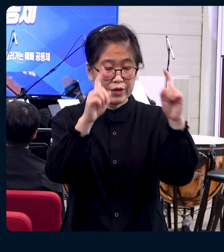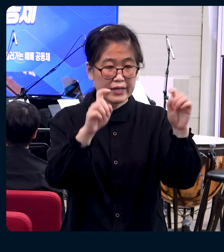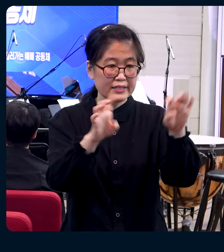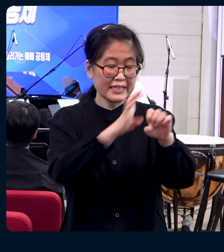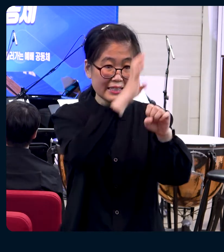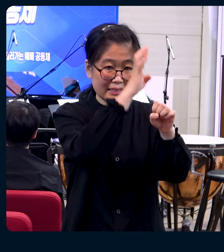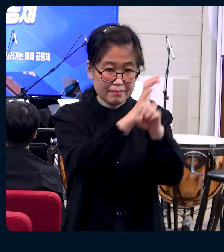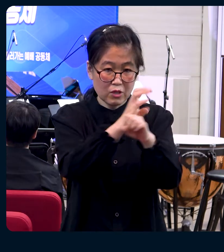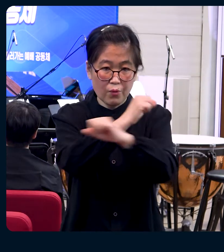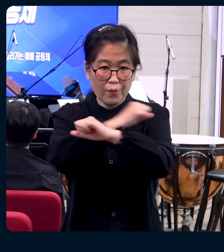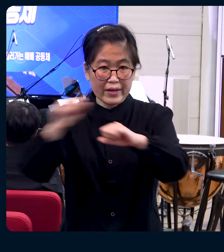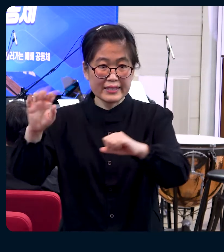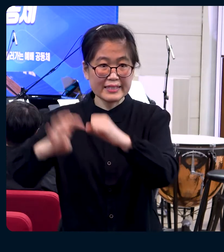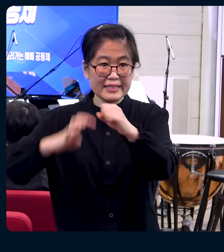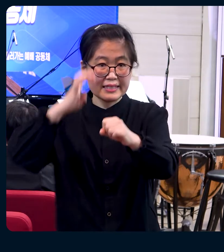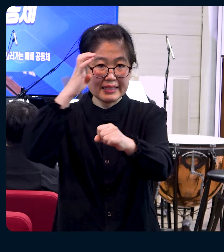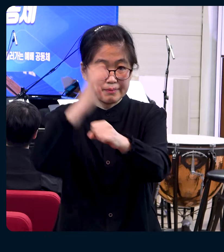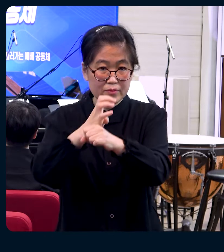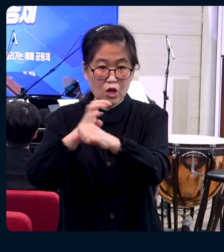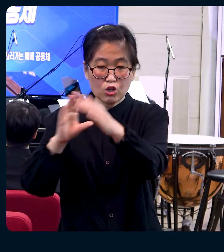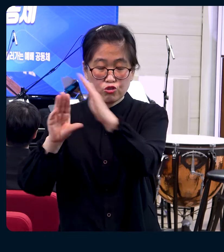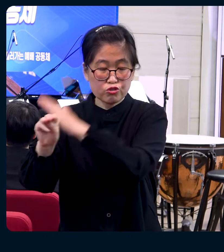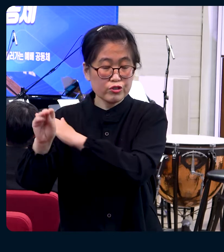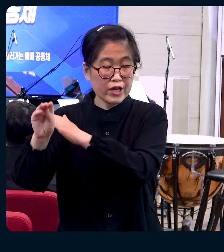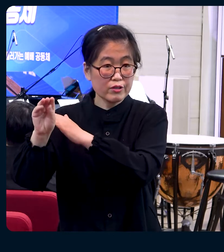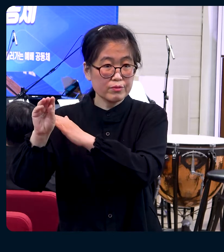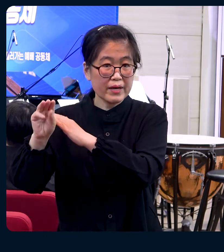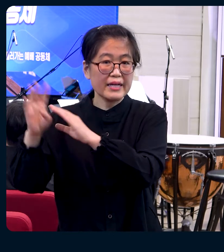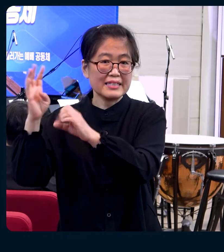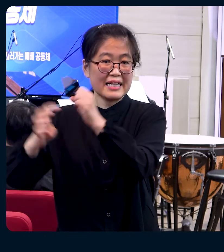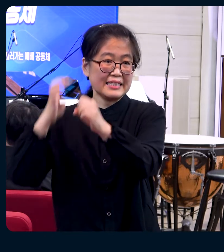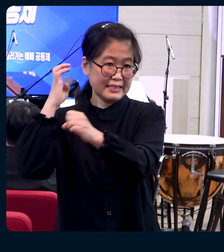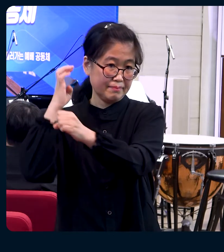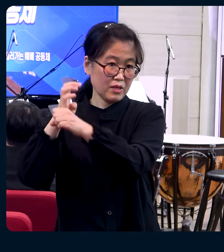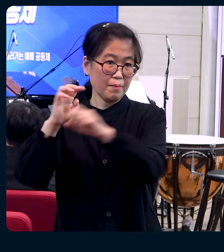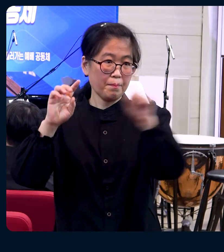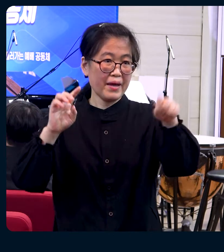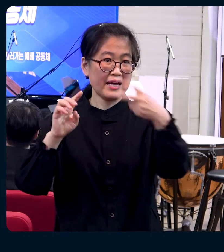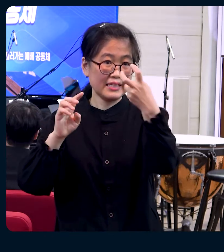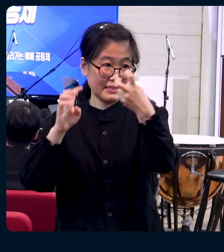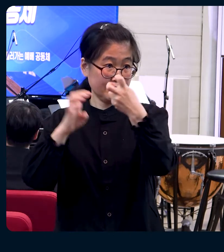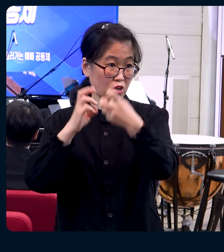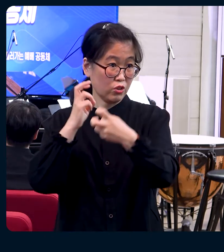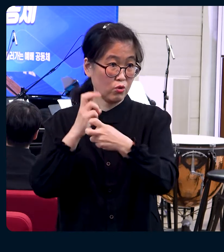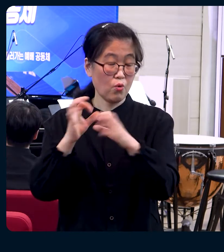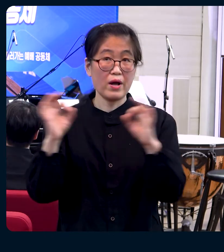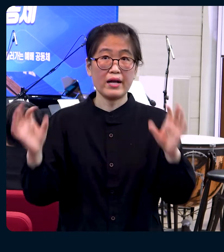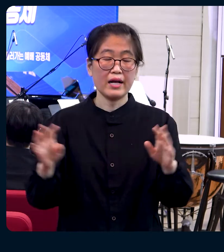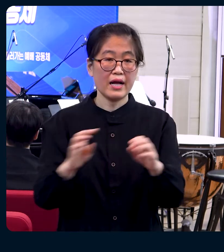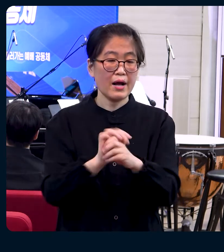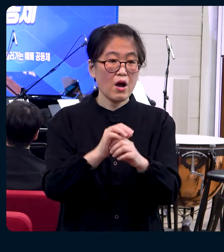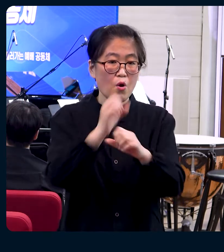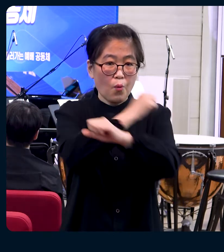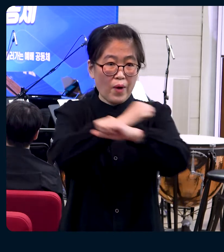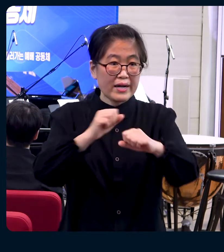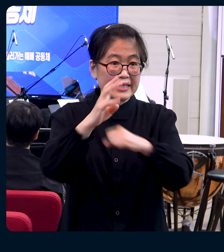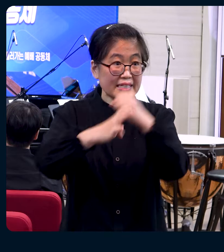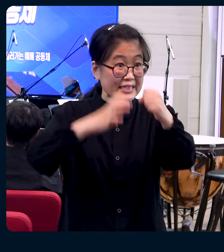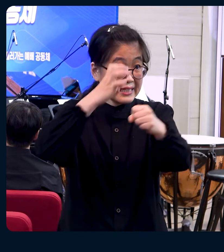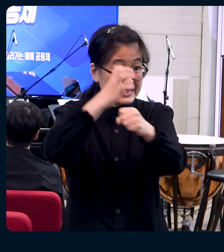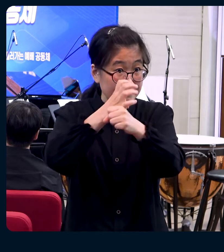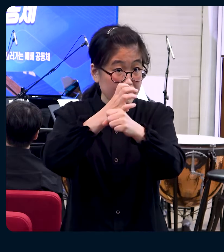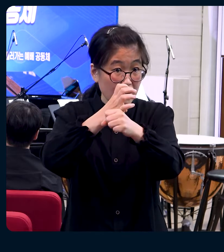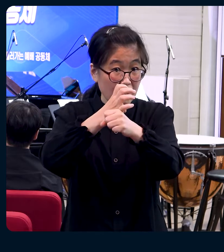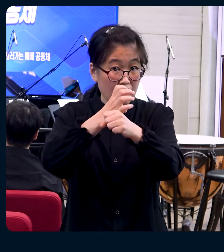궁중에서 40년, 미디안 광에서 양을 치며 40년, 출애굽 광야 40년, 120년을 보냈는데 미디안 광야 40년 이야기를 하면서